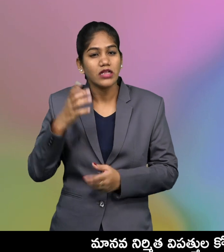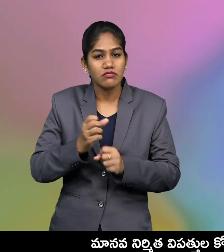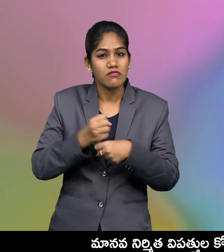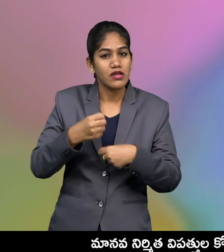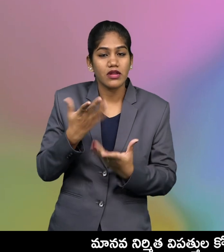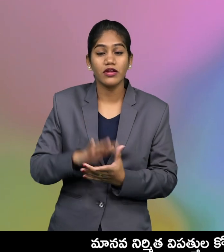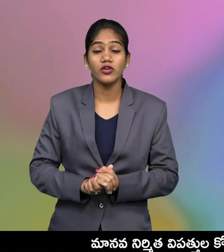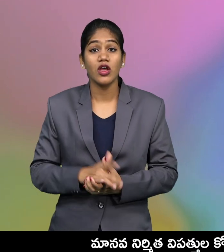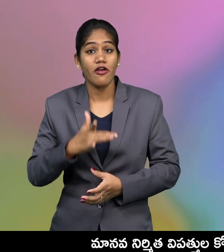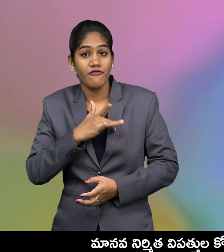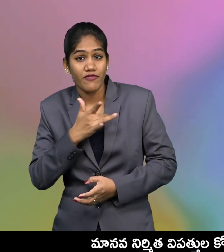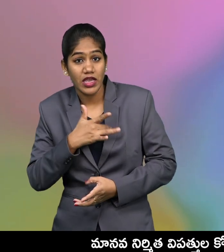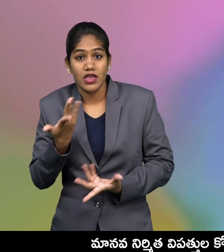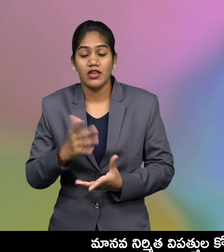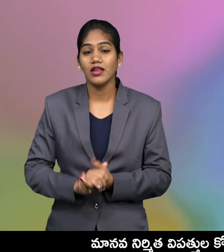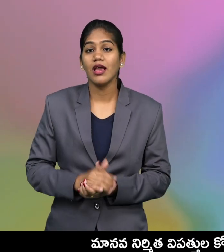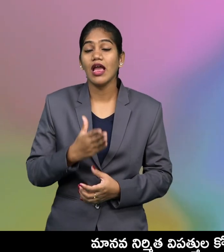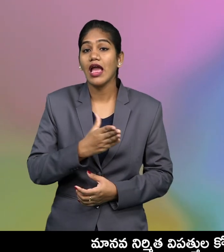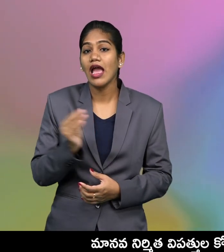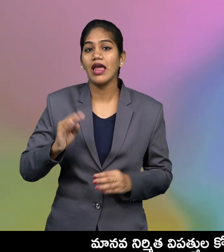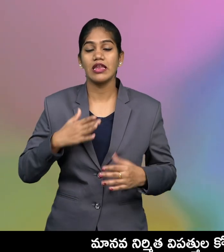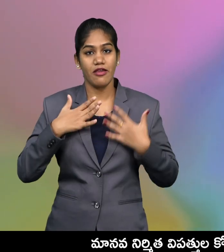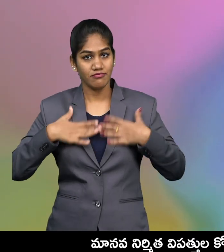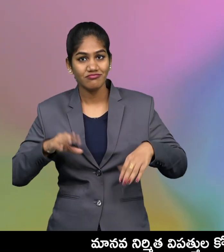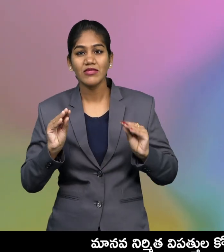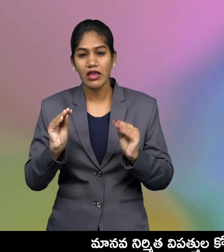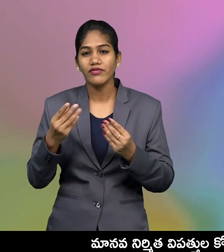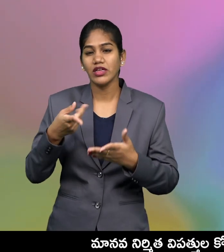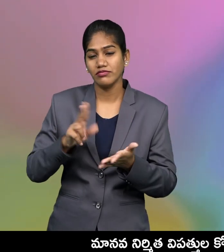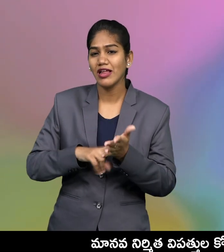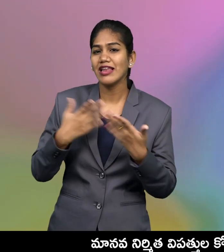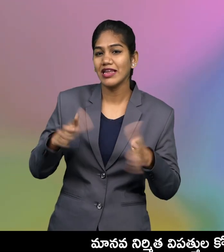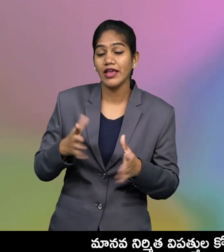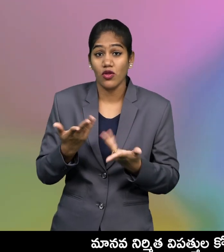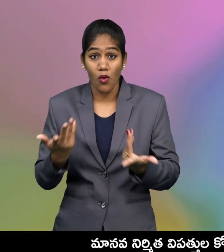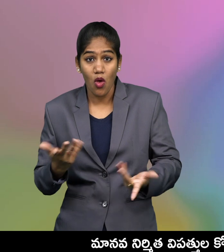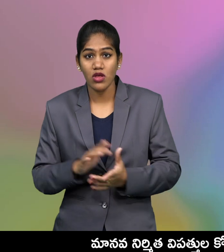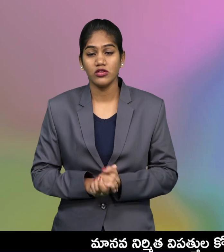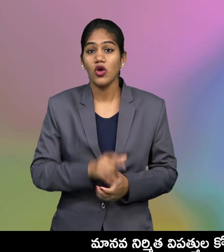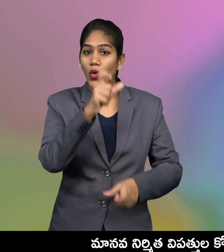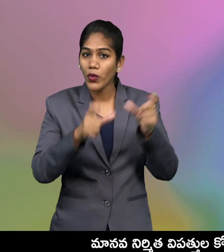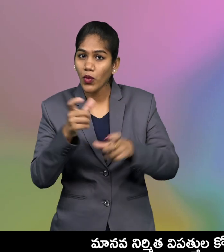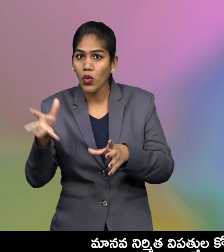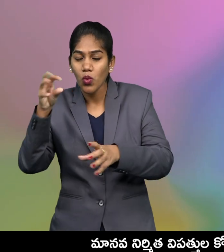మానవ నిర్మిత విపత్తుల కోసం సిద్ధం చేయడం, స్పందించడం మరియు కోలుకోవడం.